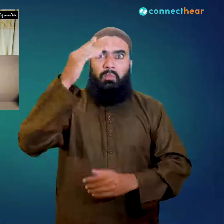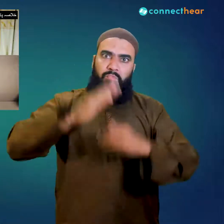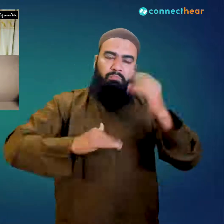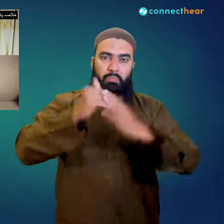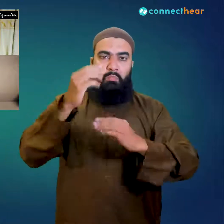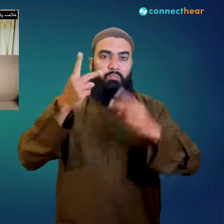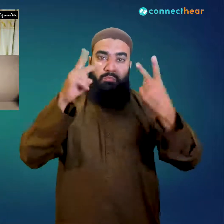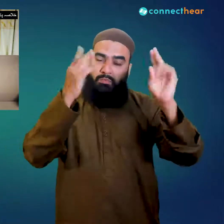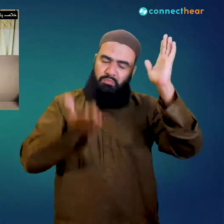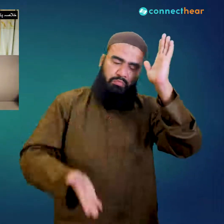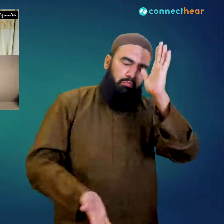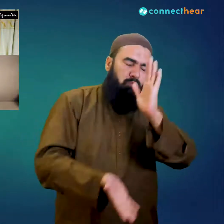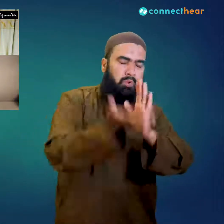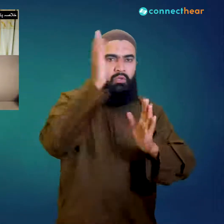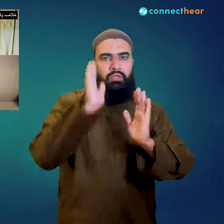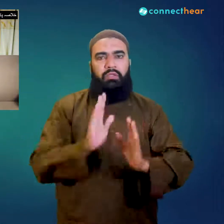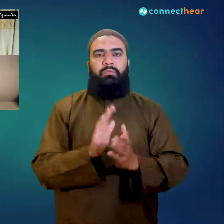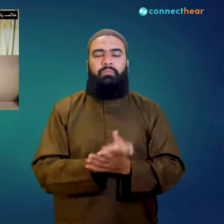شکر پیدا ہوگا۔